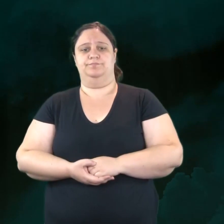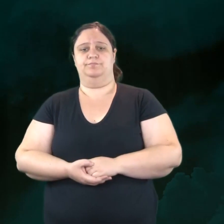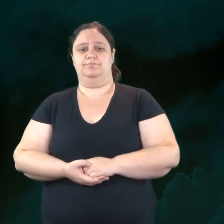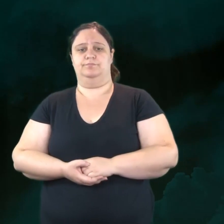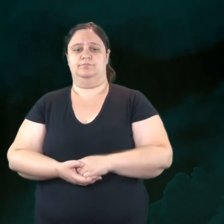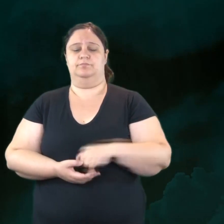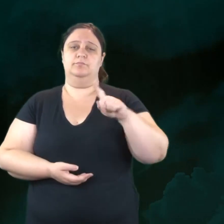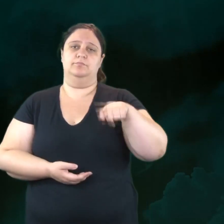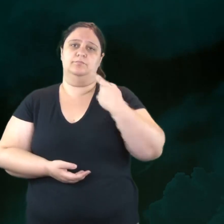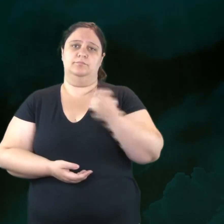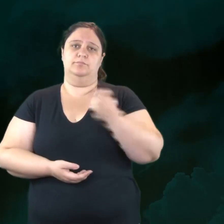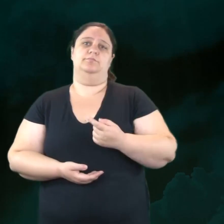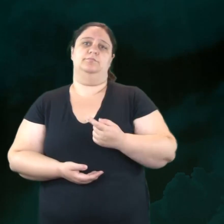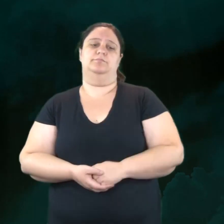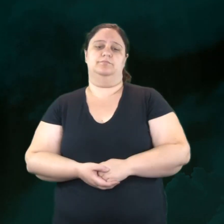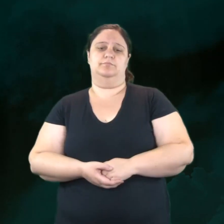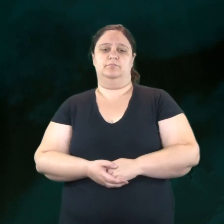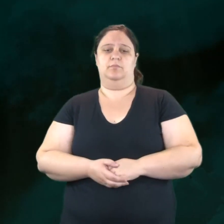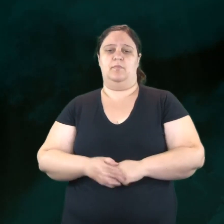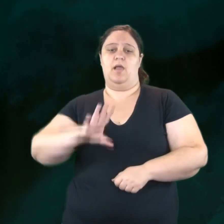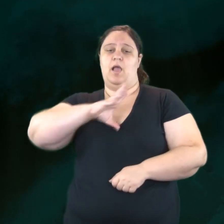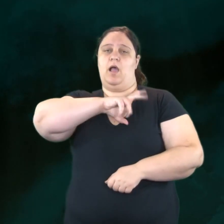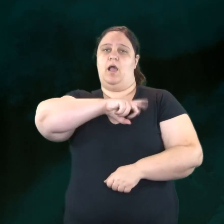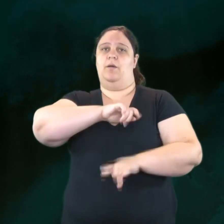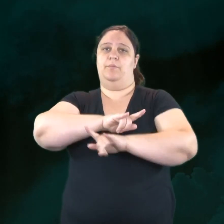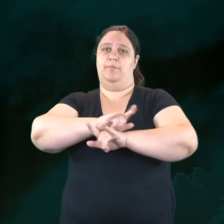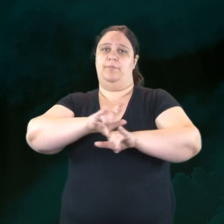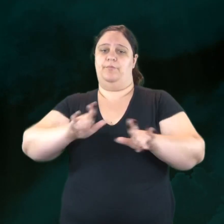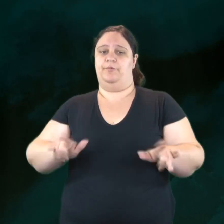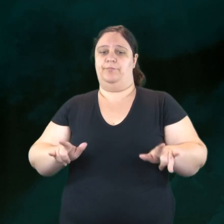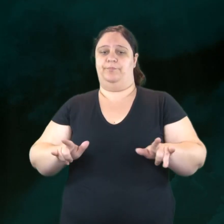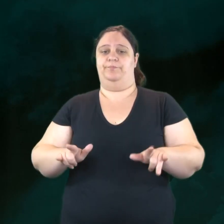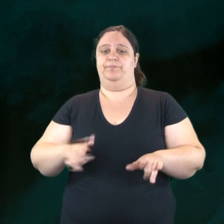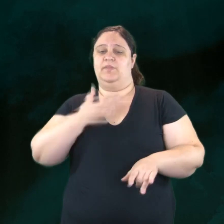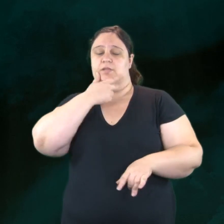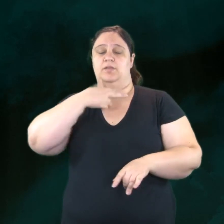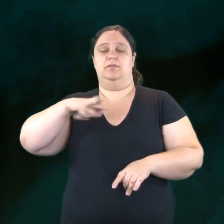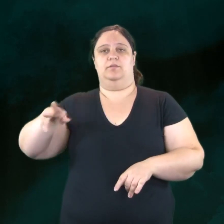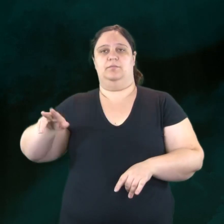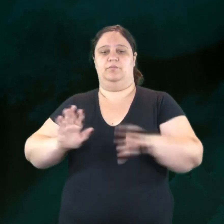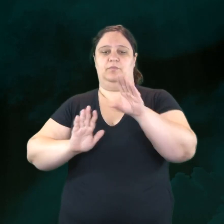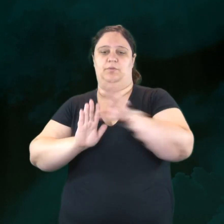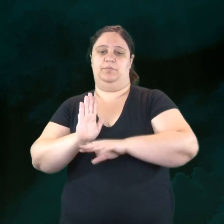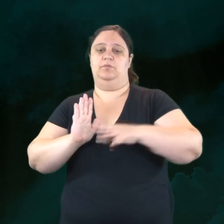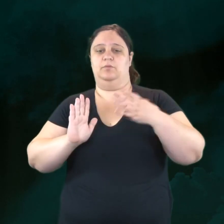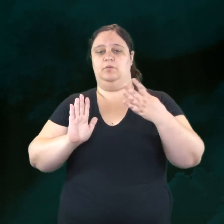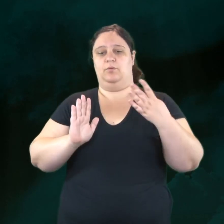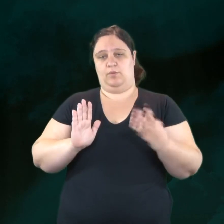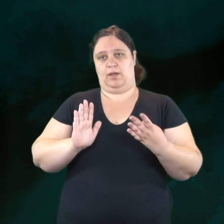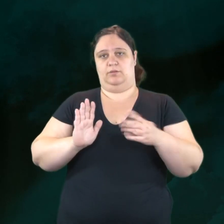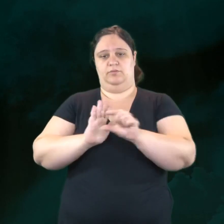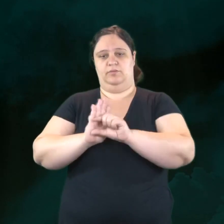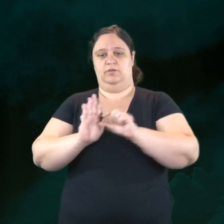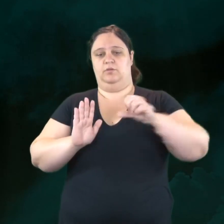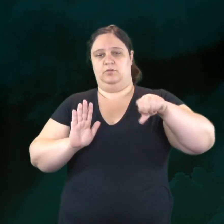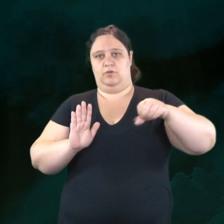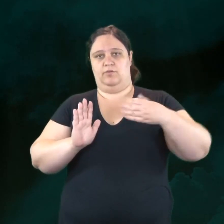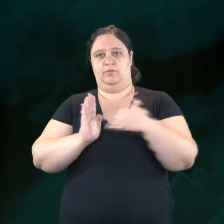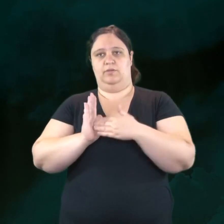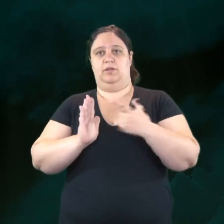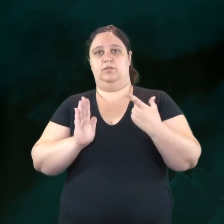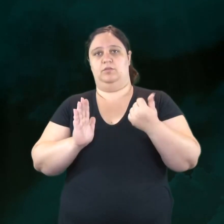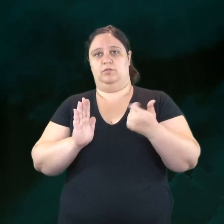porção é amor fraternal, capítulo 4, de 9 a 12, aqui isso nós vamos abordar mais tarde no labor de